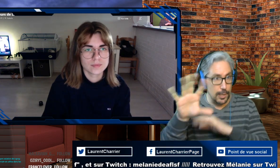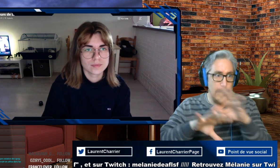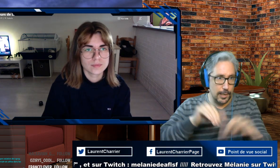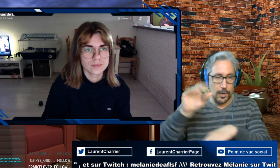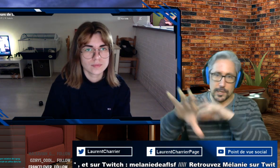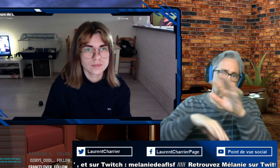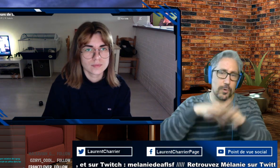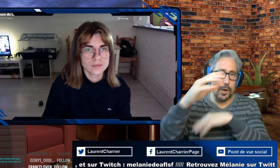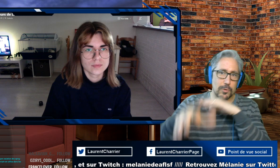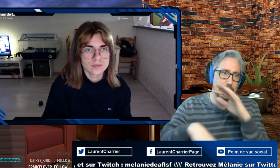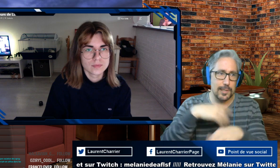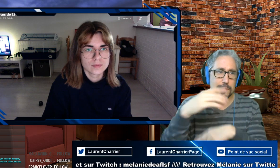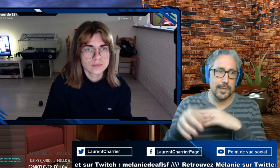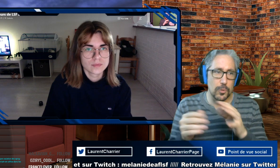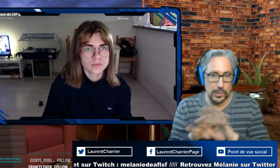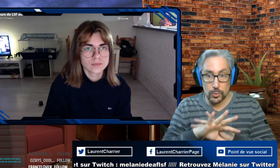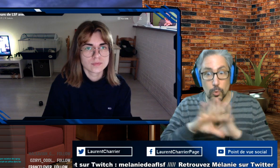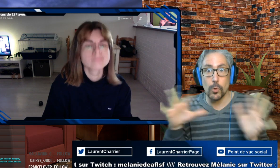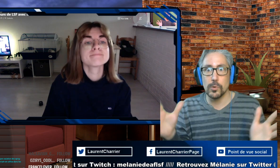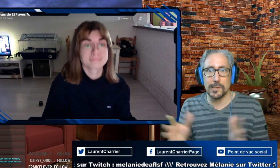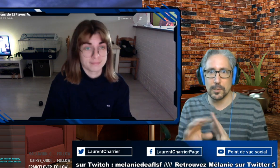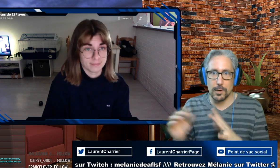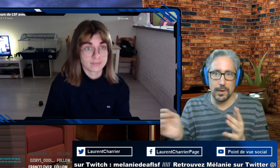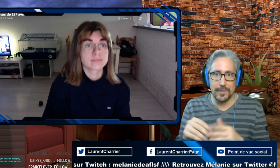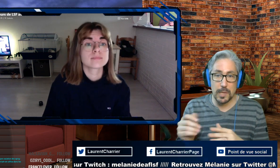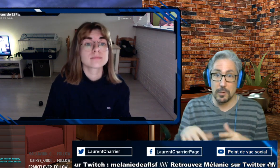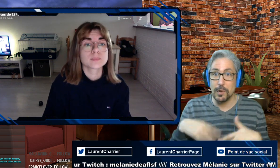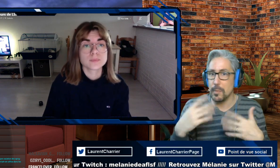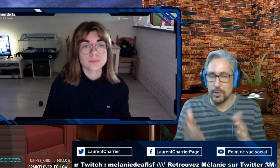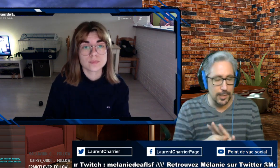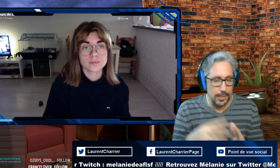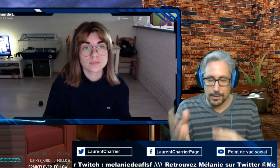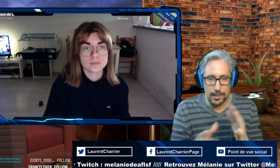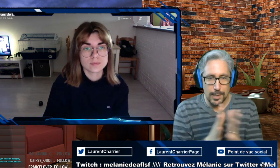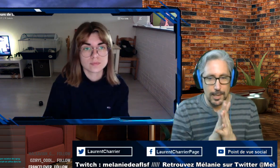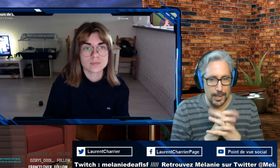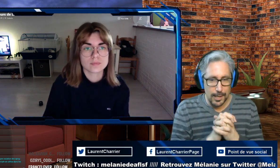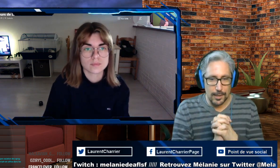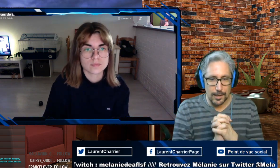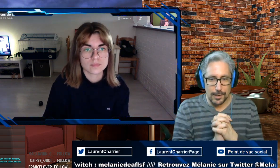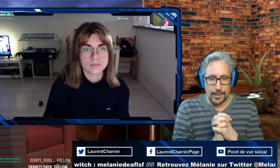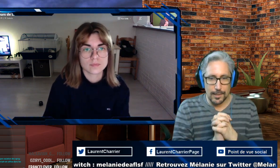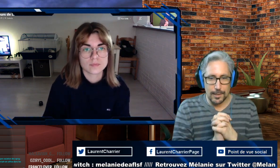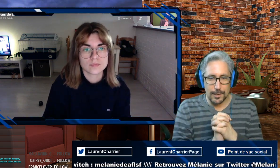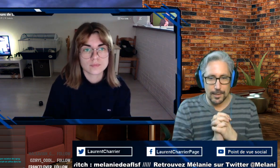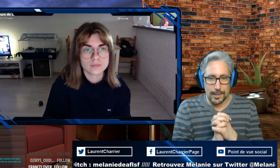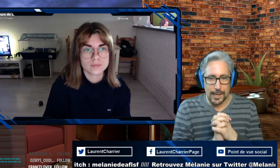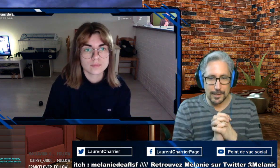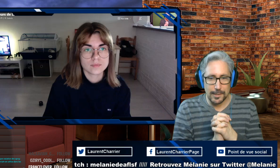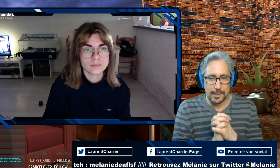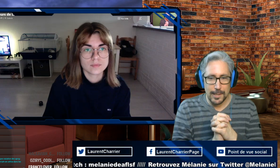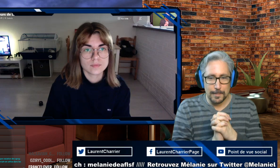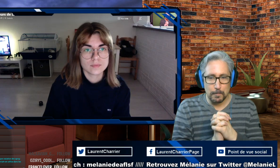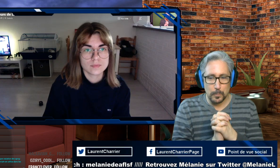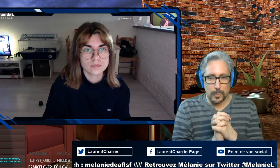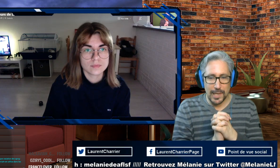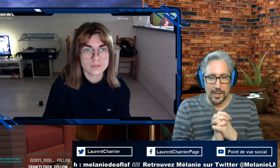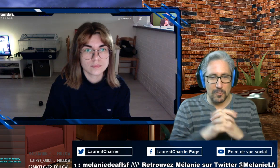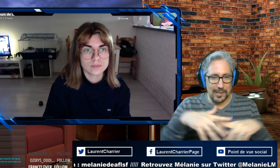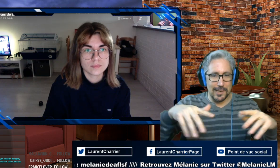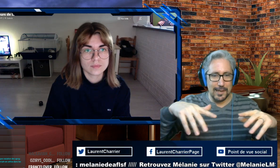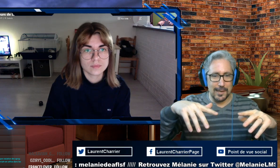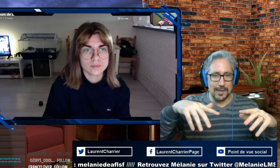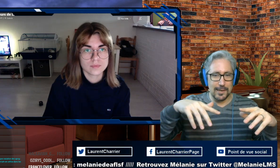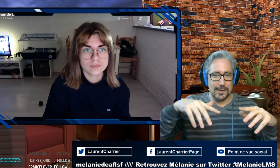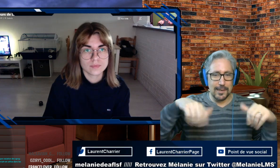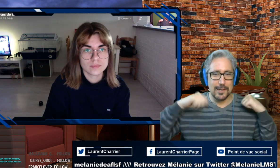donc l'école qui apprend la langue des signes, etc. Donc c'est une grosse école avec Emmanuelle Laborie, qui est directrice. Et